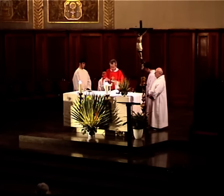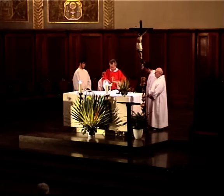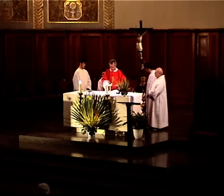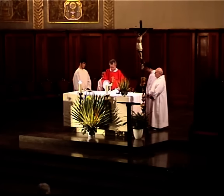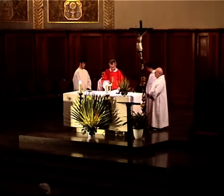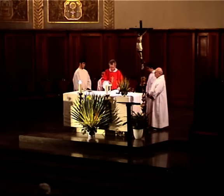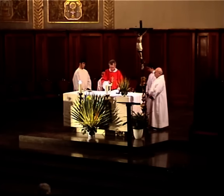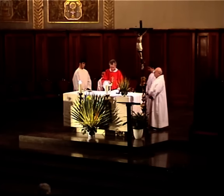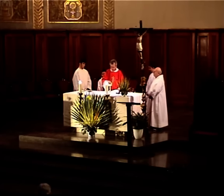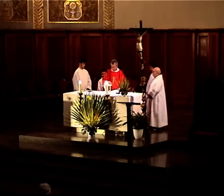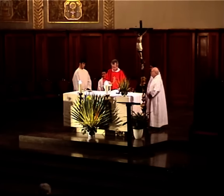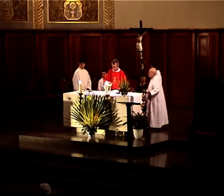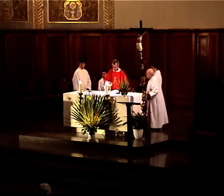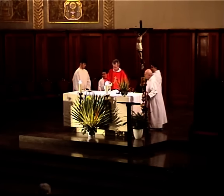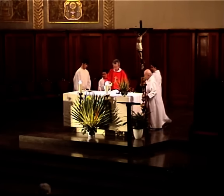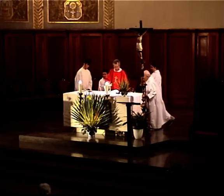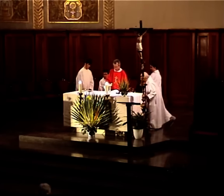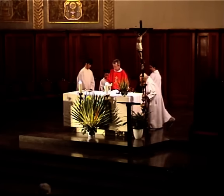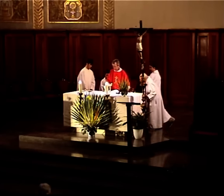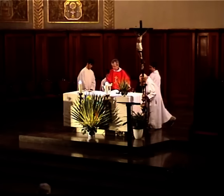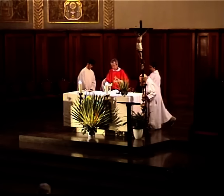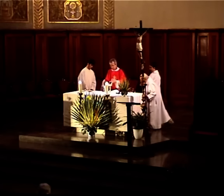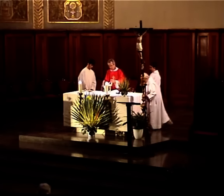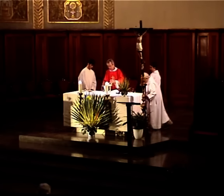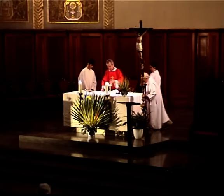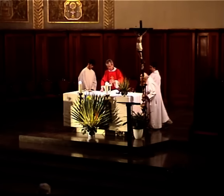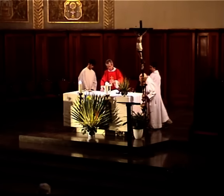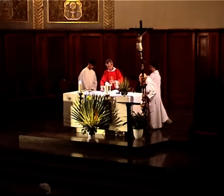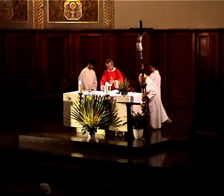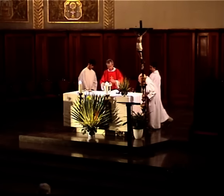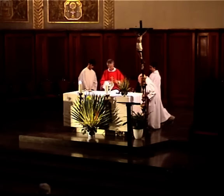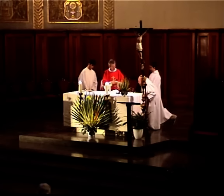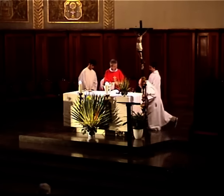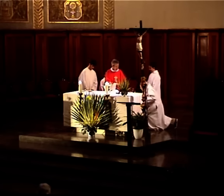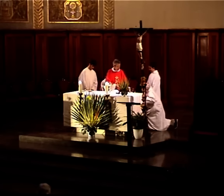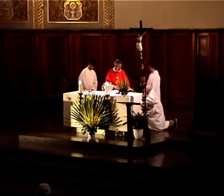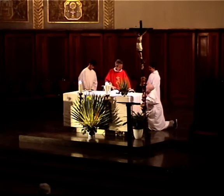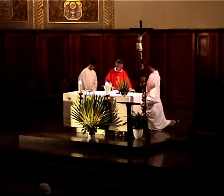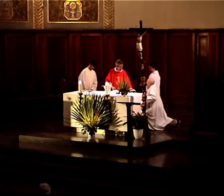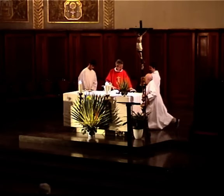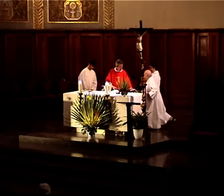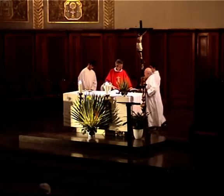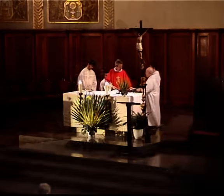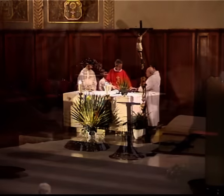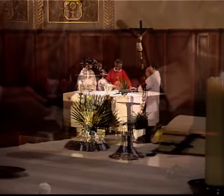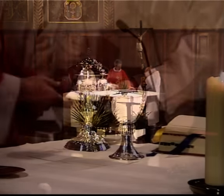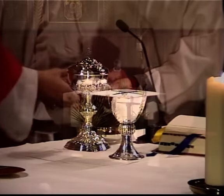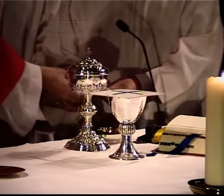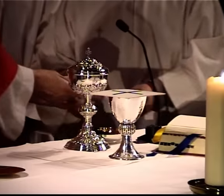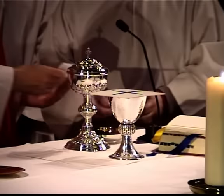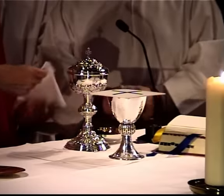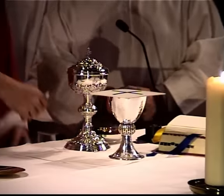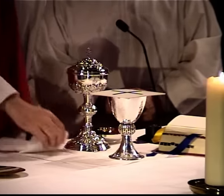y devoción con que os recibió vuestra Santísima Madre, con el espíritu y el fervor de